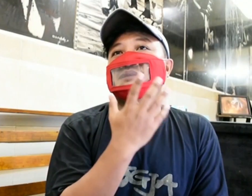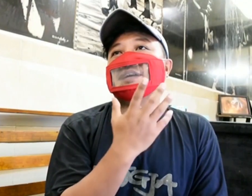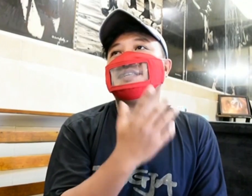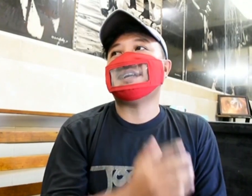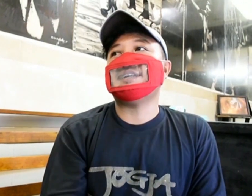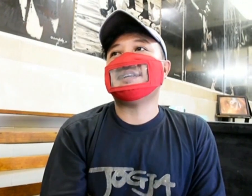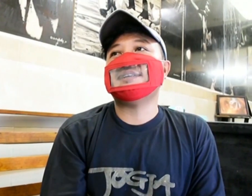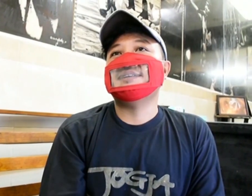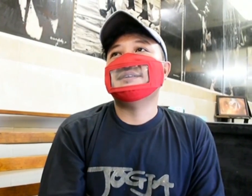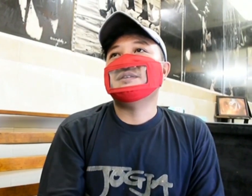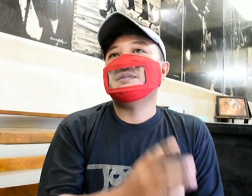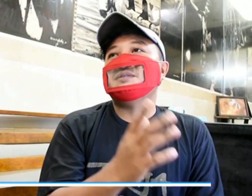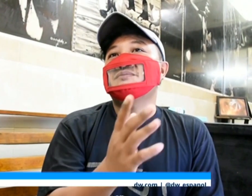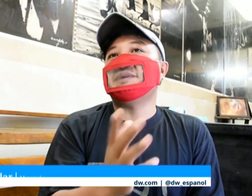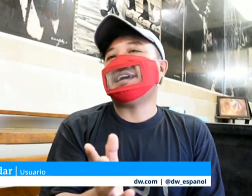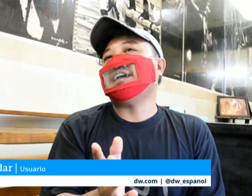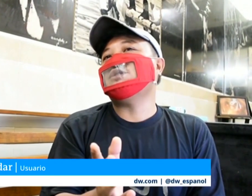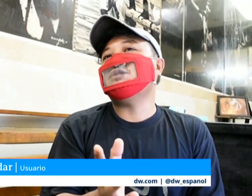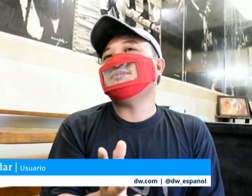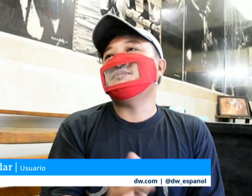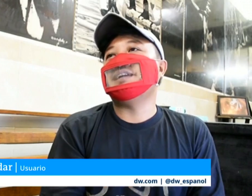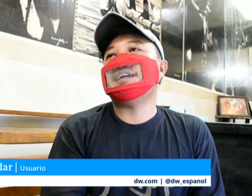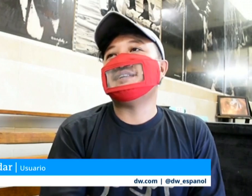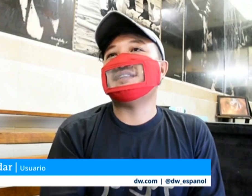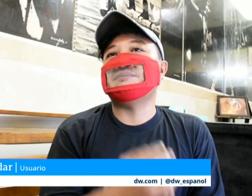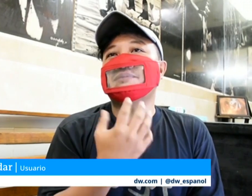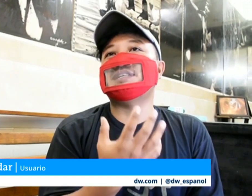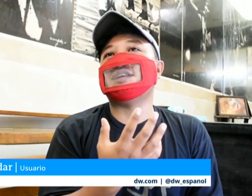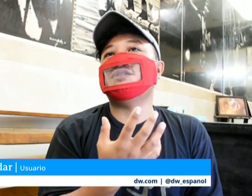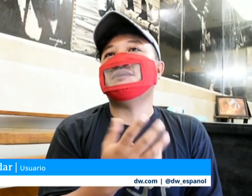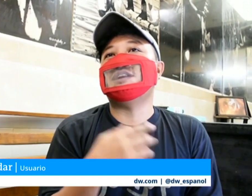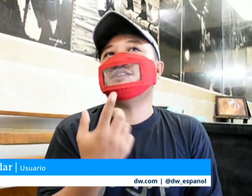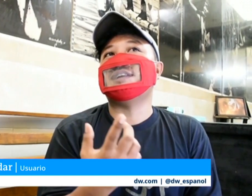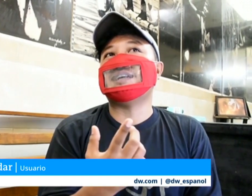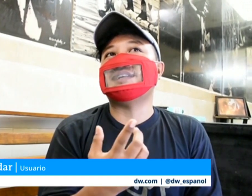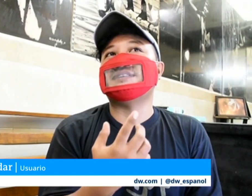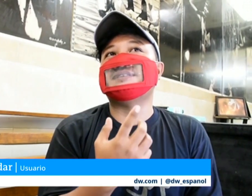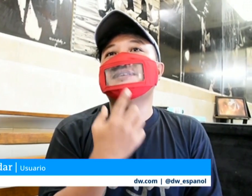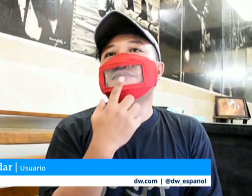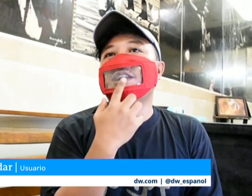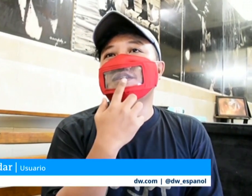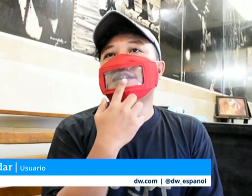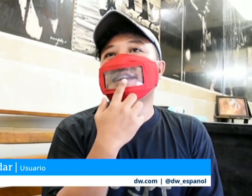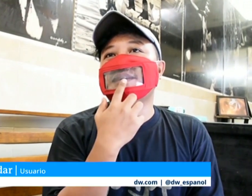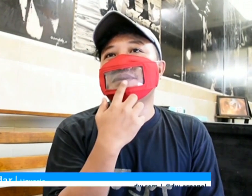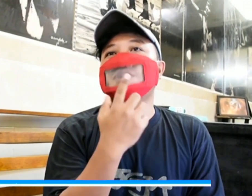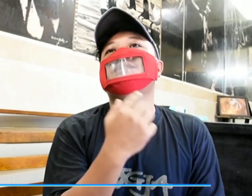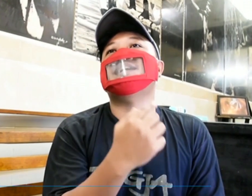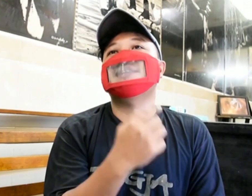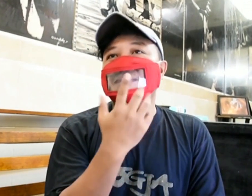Con una mascarilla normal, los sordos no pueden sino adivinar qué estamos diciendo, porque no pueden ver cómo movemos